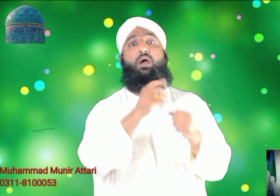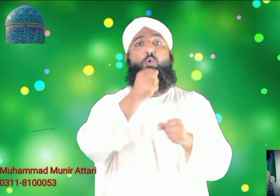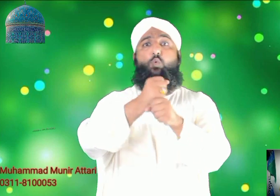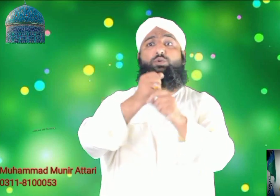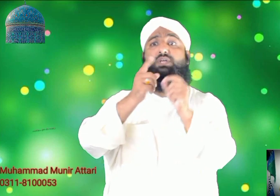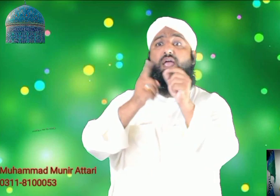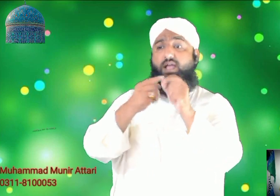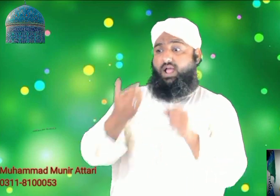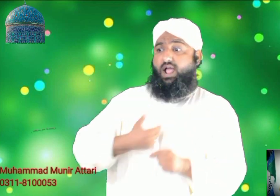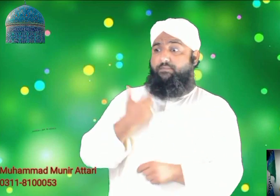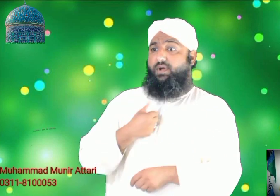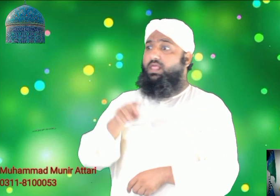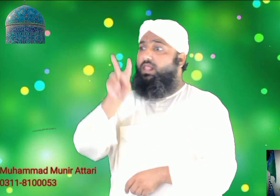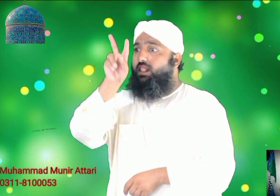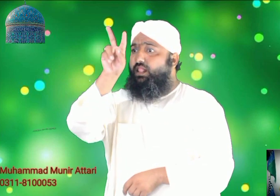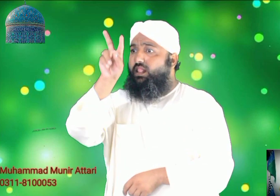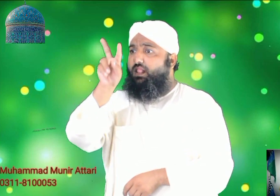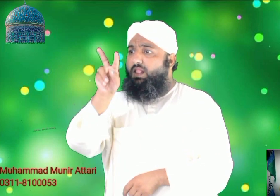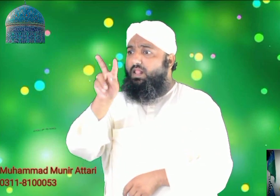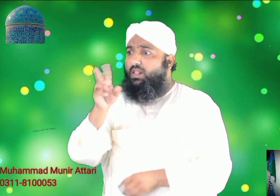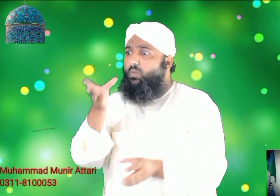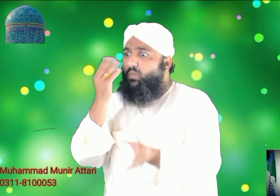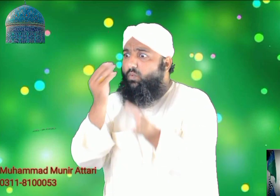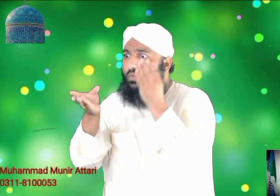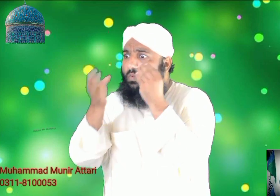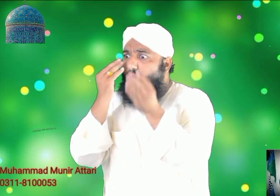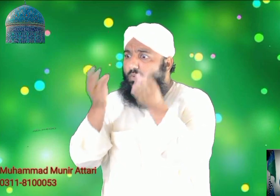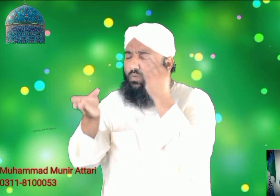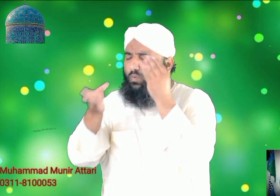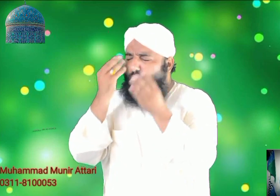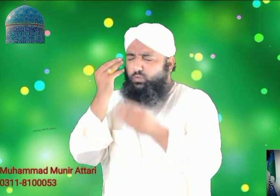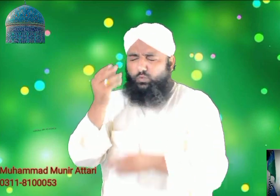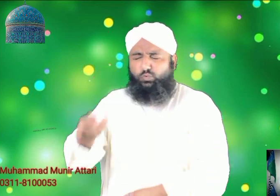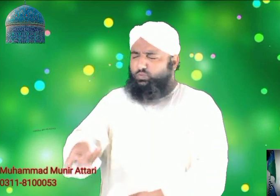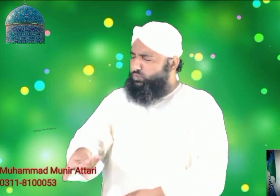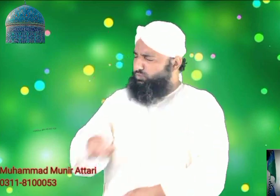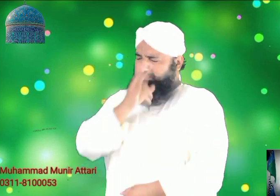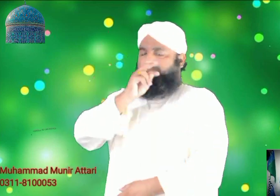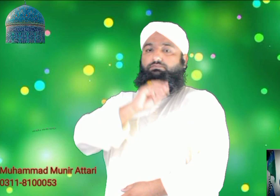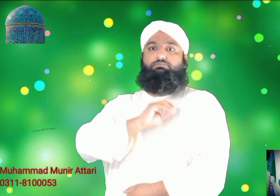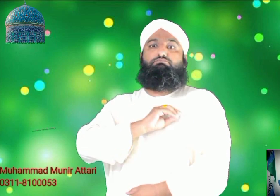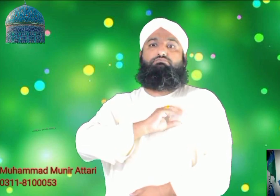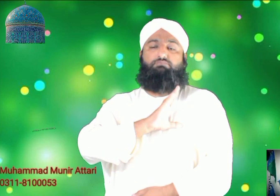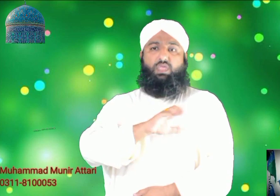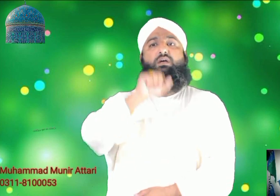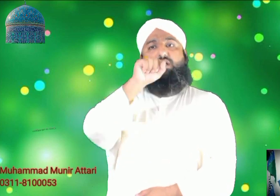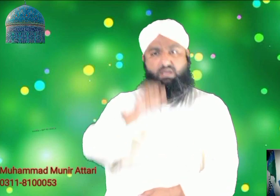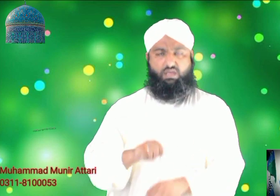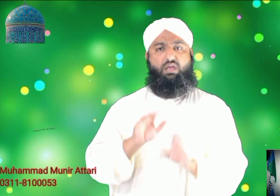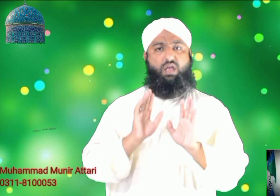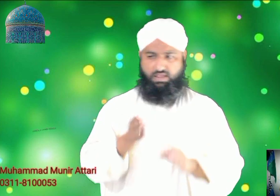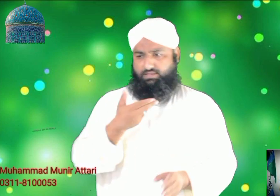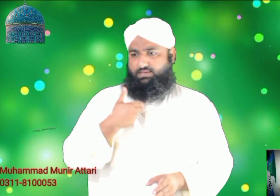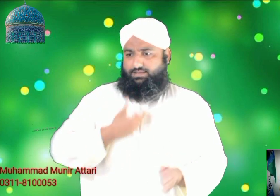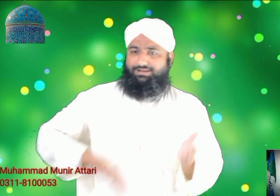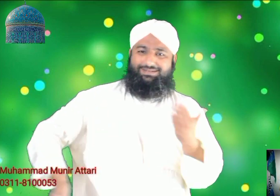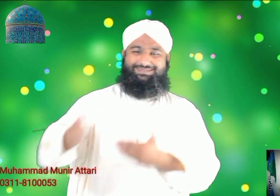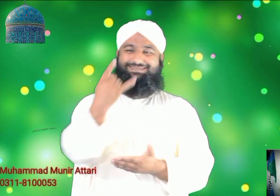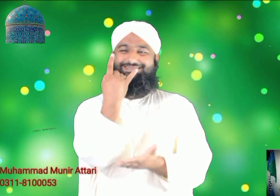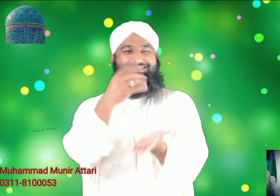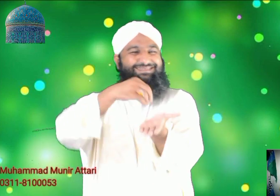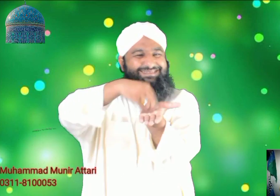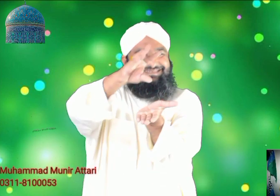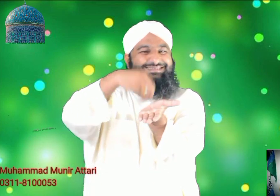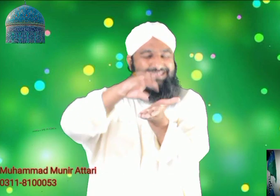ایسے پہلو ہیں کہ جس کو سن کر ہم بہت کچھ اپنی ذات میں بھی امپلیمنٹ کر سکتے ہیں. سارے 11ویں منانے والے ہیں, لنگر کھانے والے